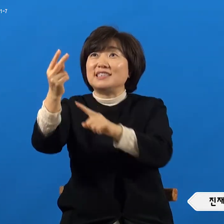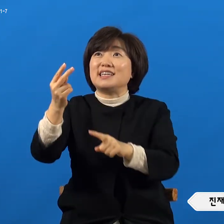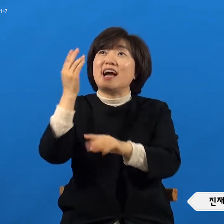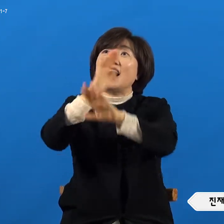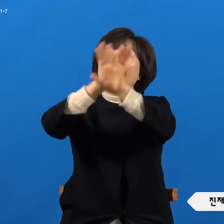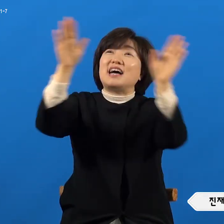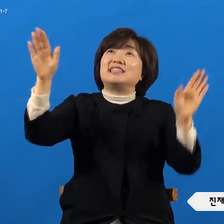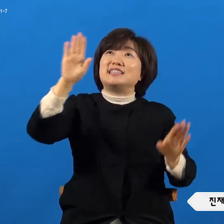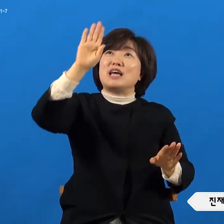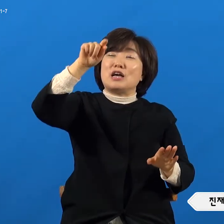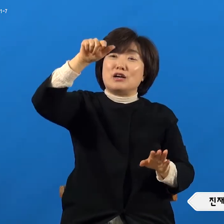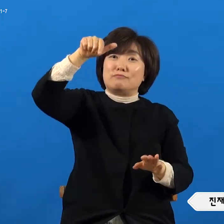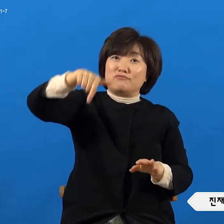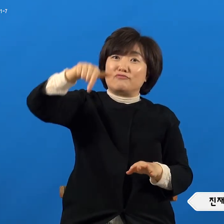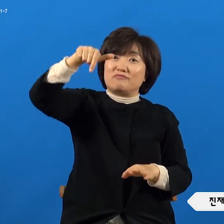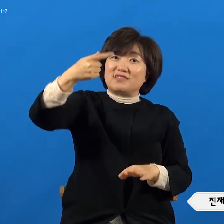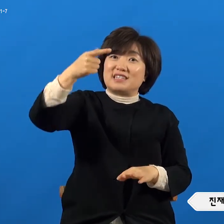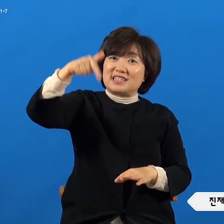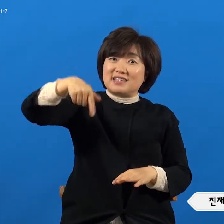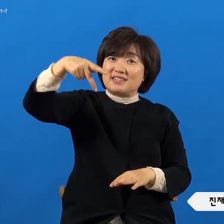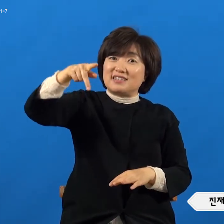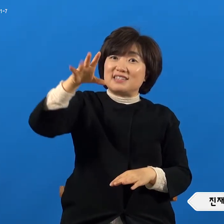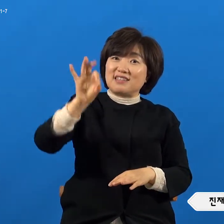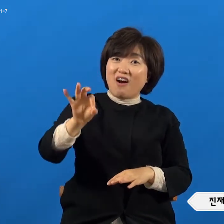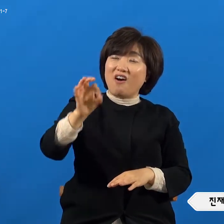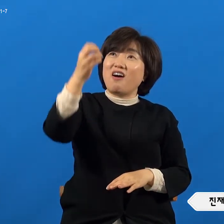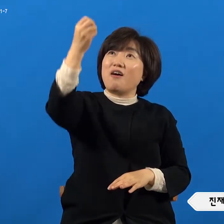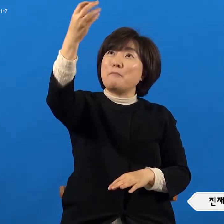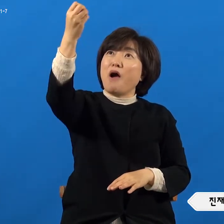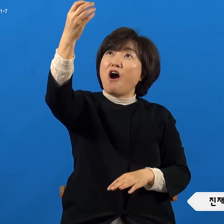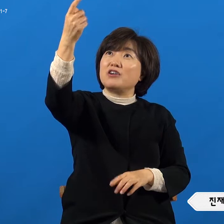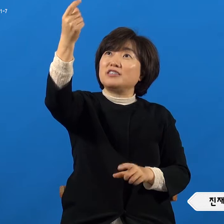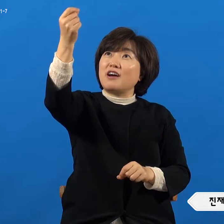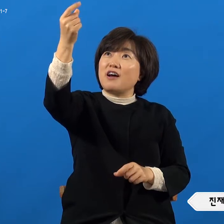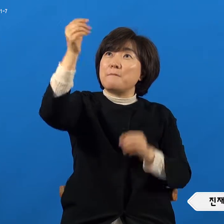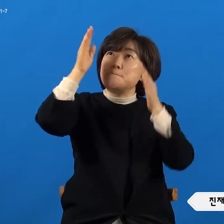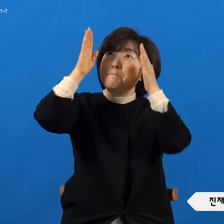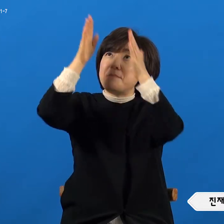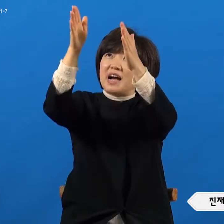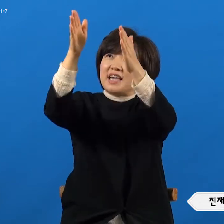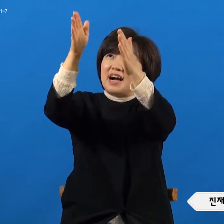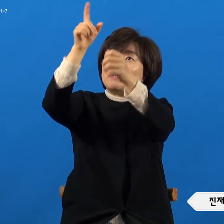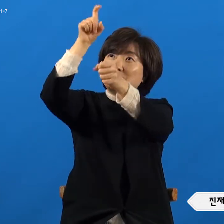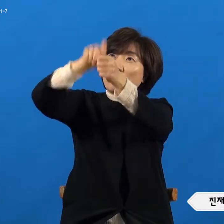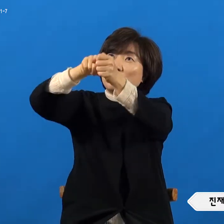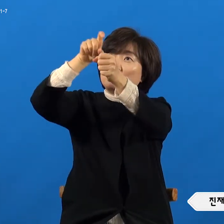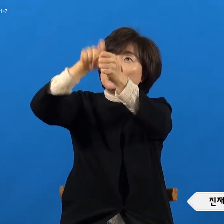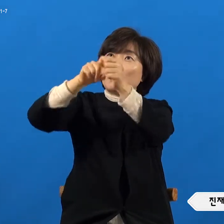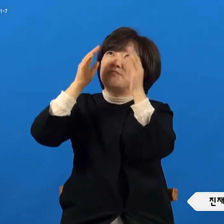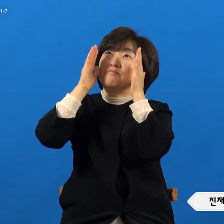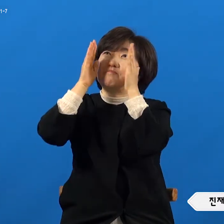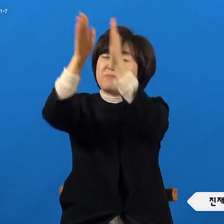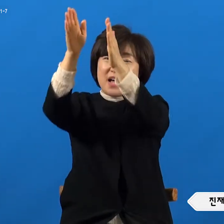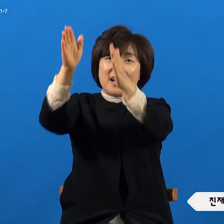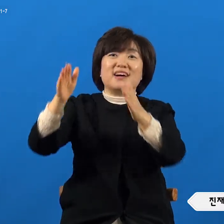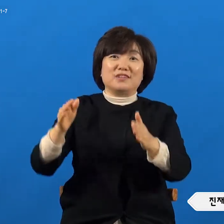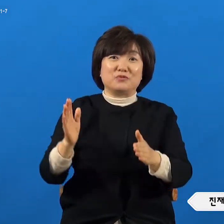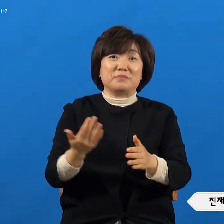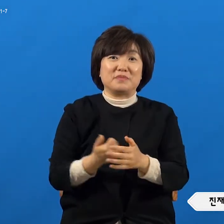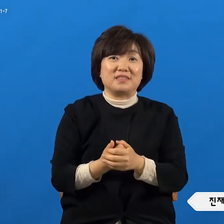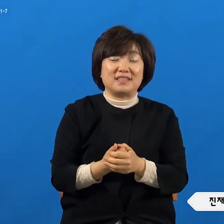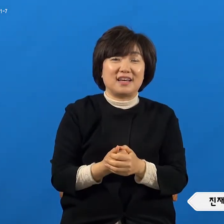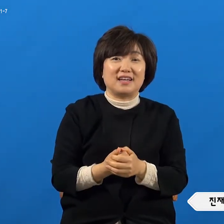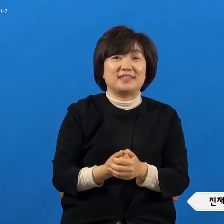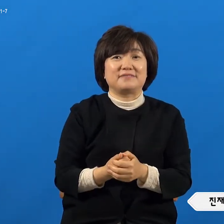북극성처럼 방향과 목표와 집중을 할 수 있도록 이루게 합니다. 이때 가장 큰 질문